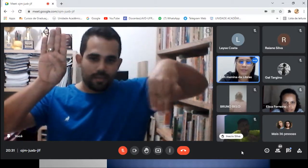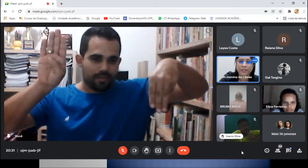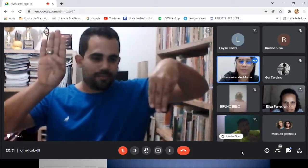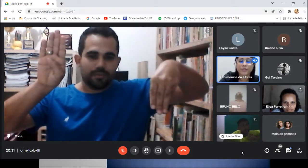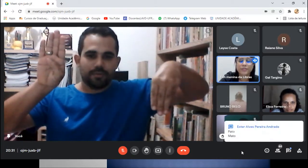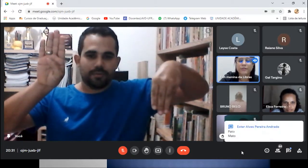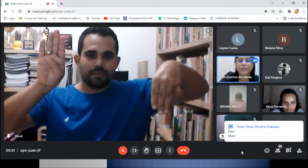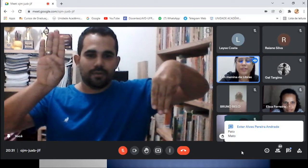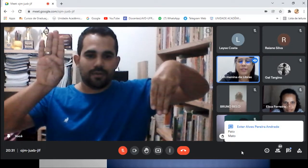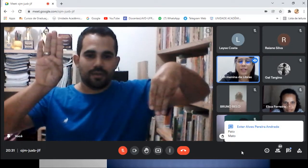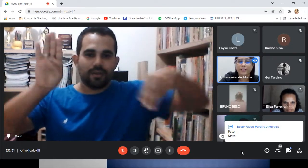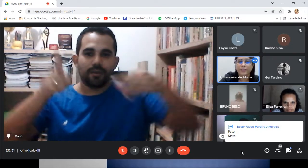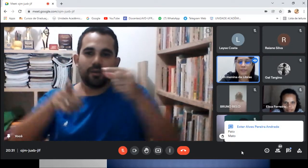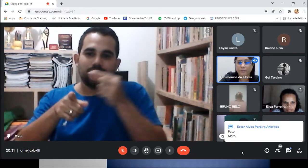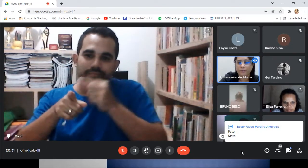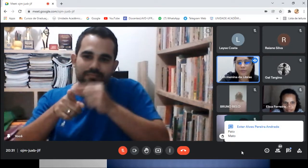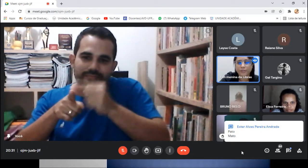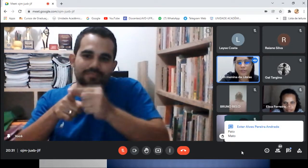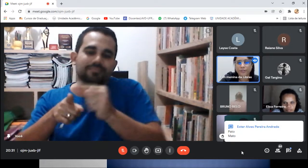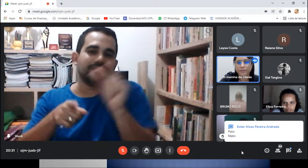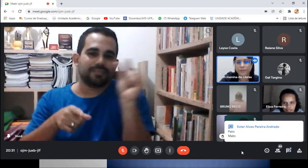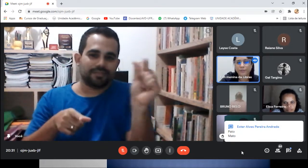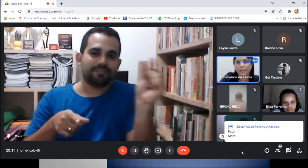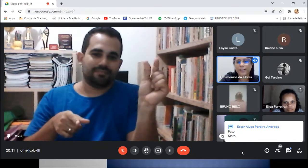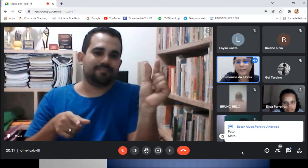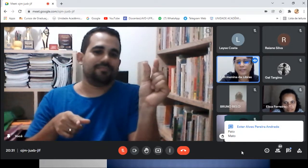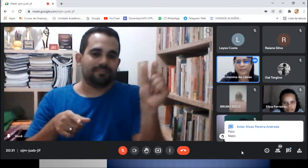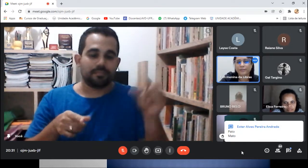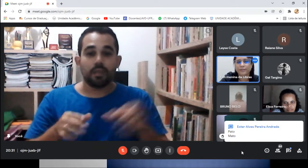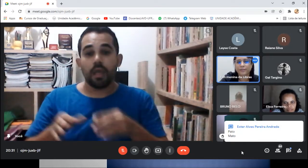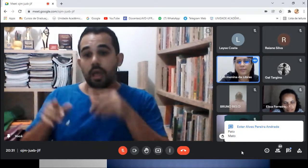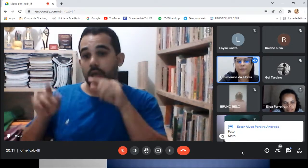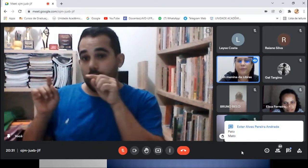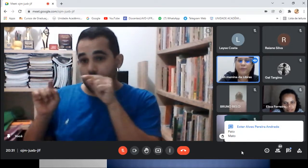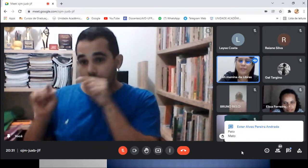Então, a gente vê que tem sons distintivos diferentes. São fones.